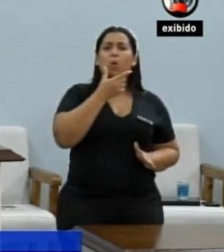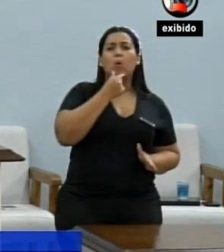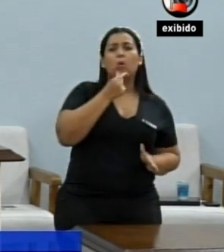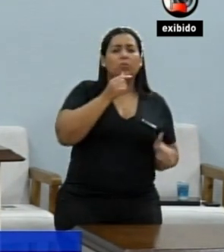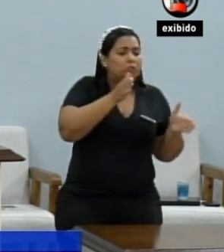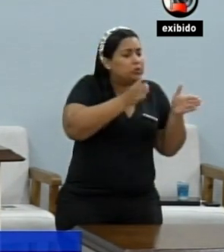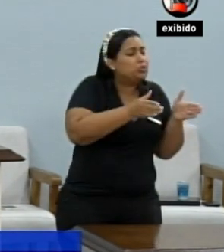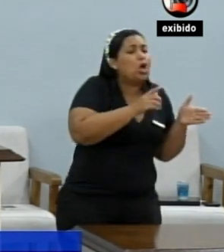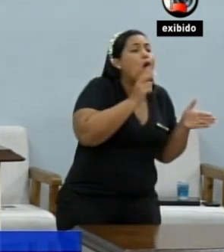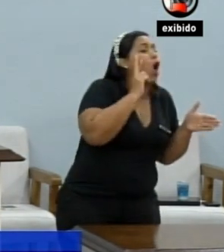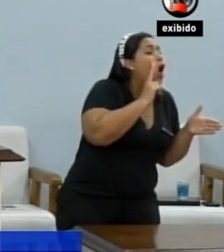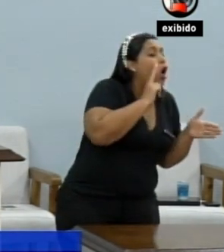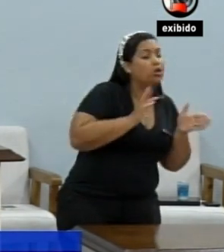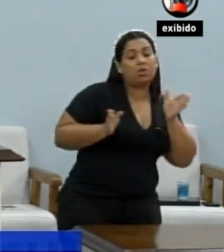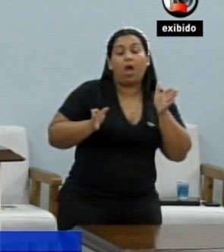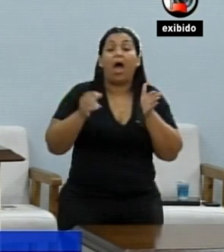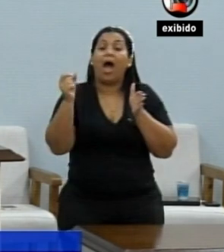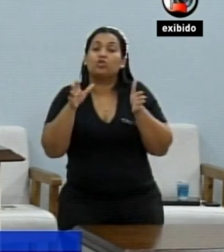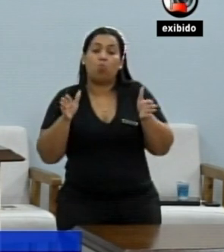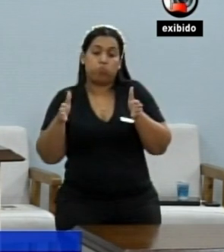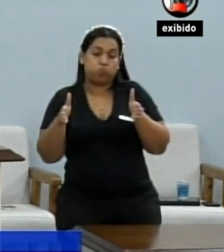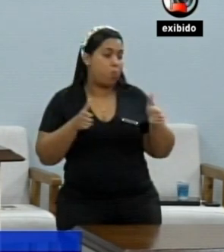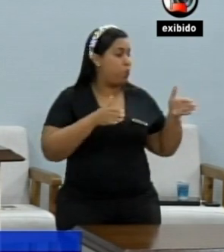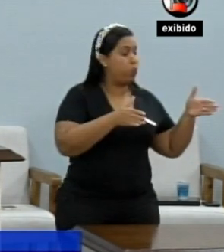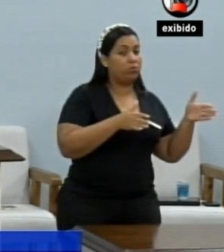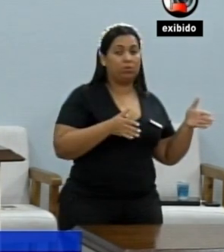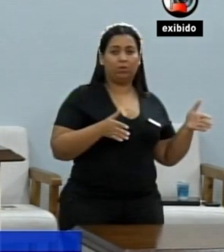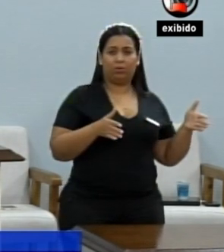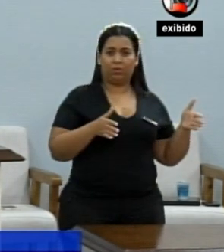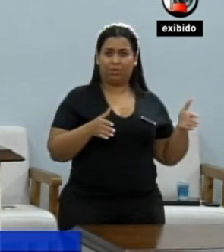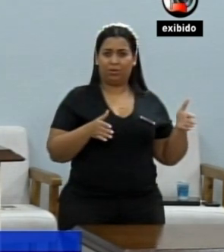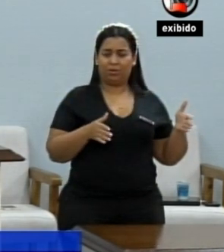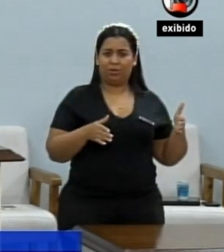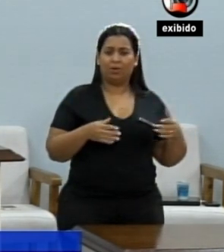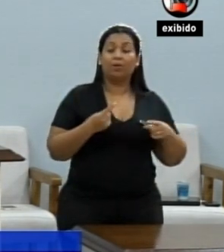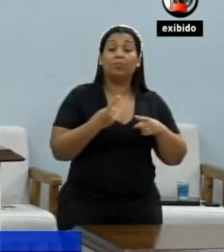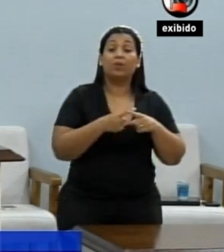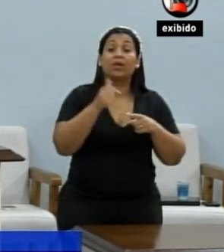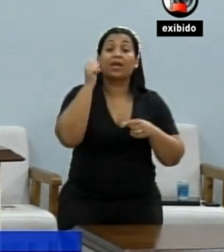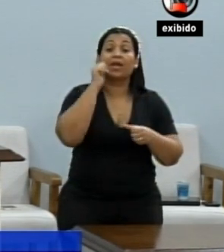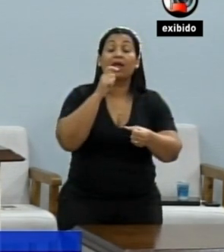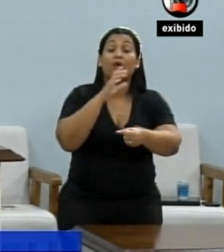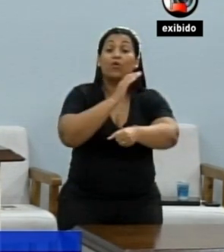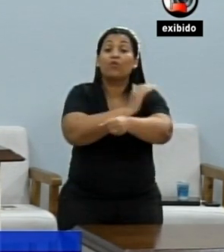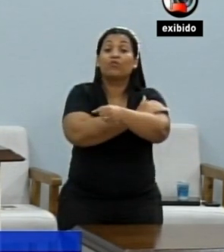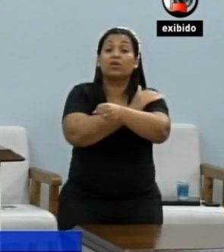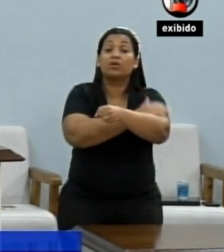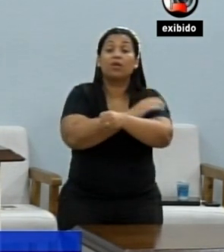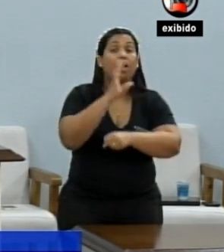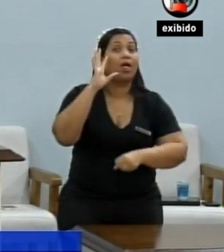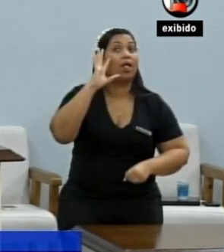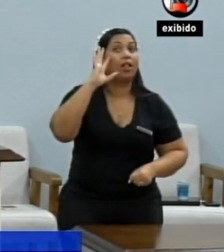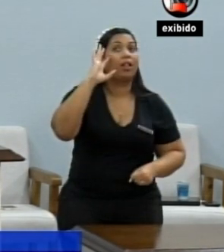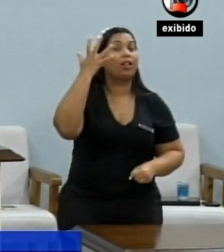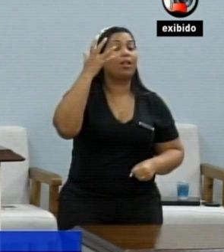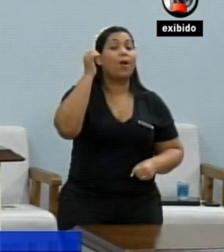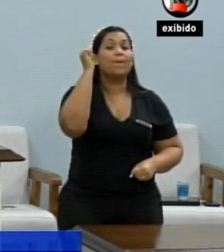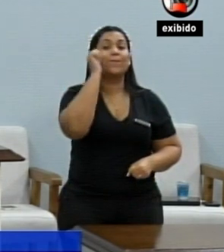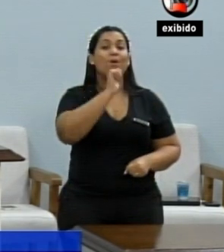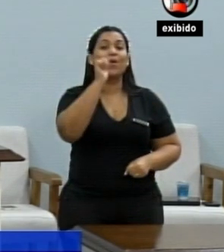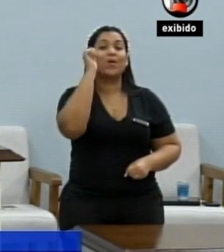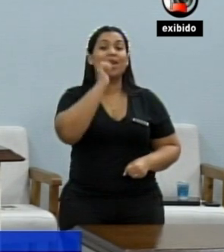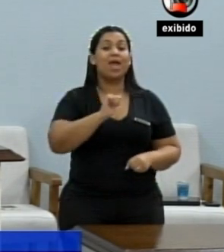e azul. Porque eu vou lembrar Simone de Beauvoir, o feminismo é a ideia radical de que mulheres são